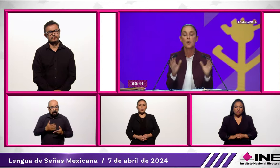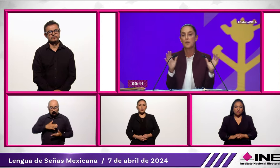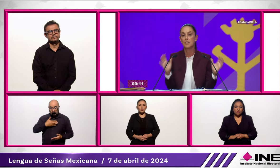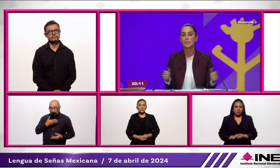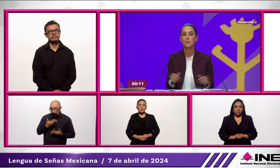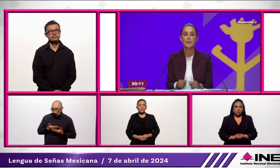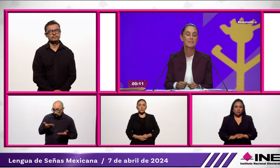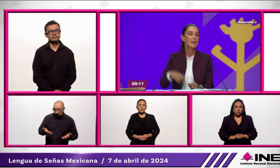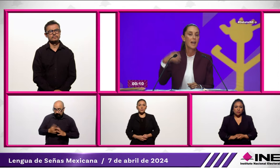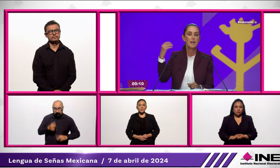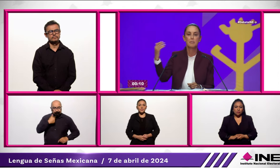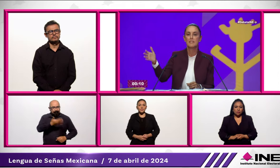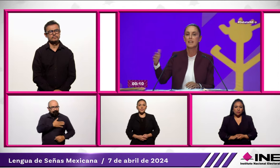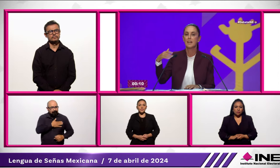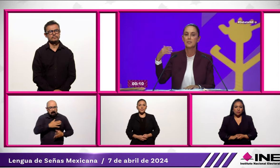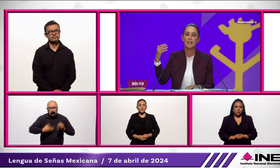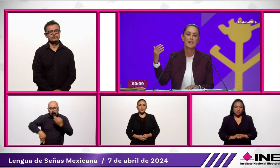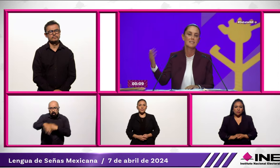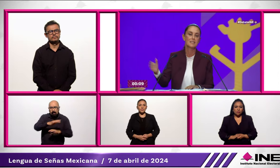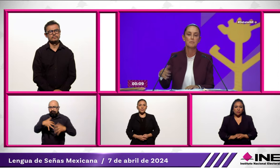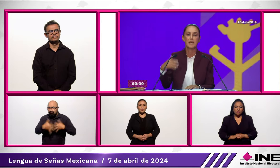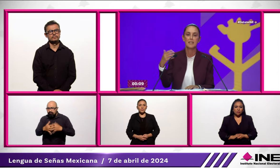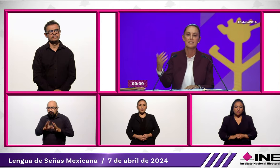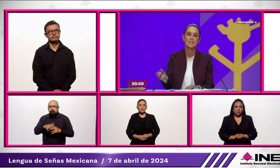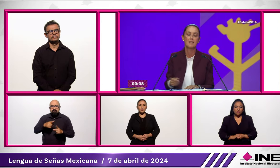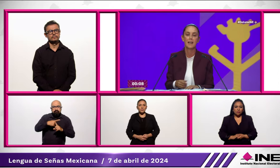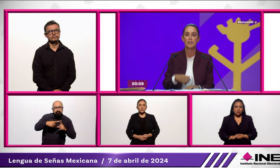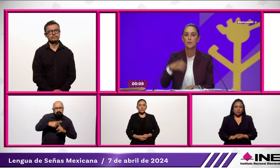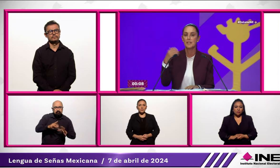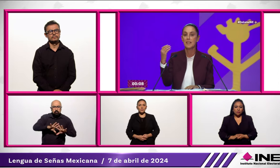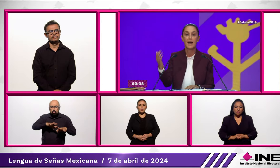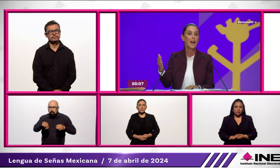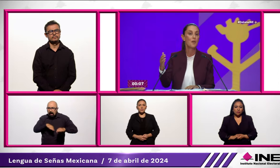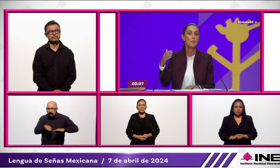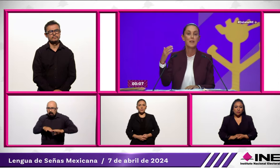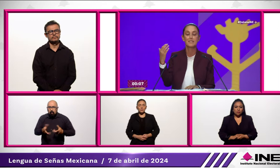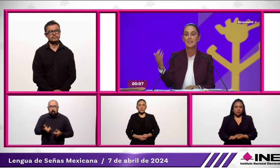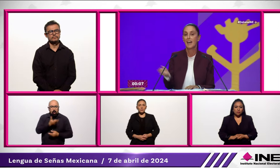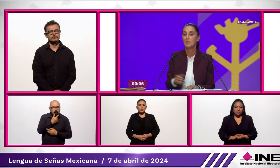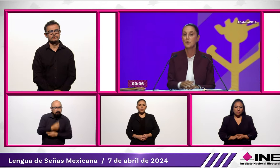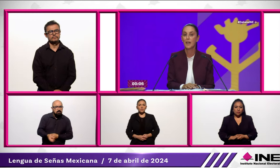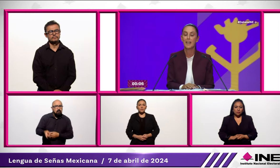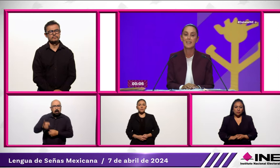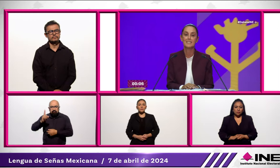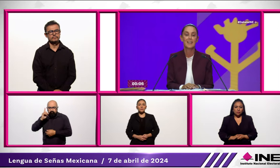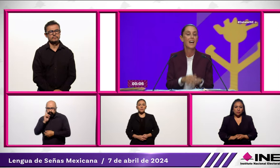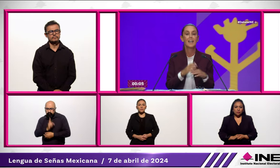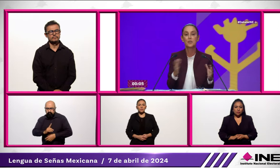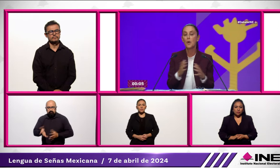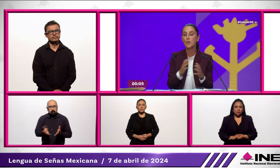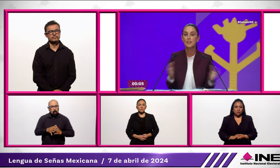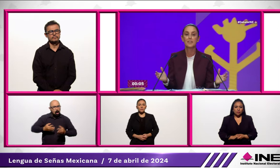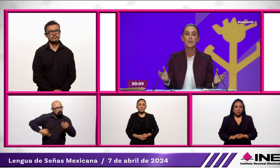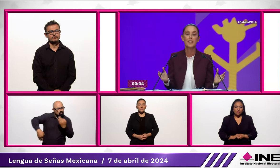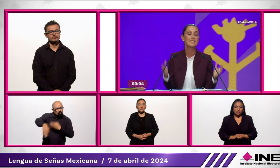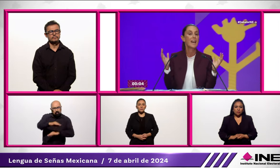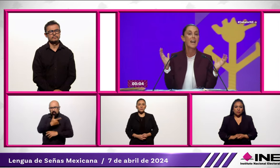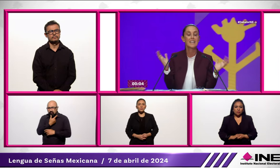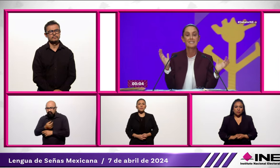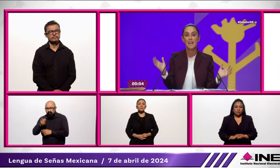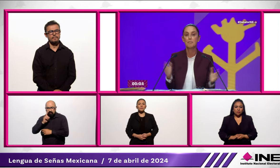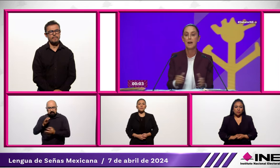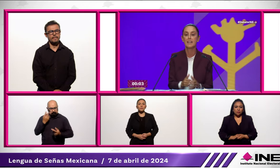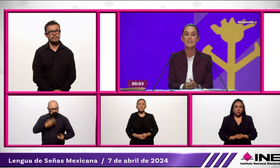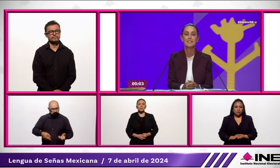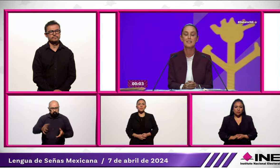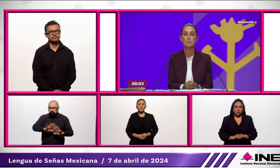a todos y a todas, a empresarios, a clases medias, a trabajadores, a hombres, a mujeres, a todos y a todas, a